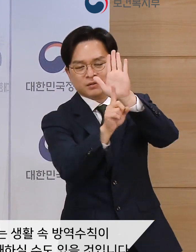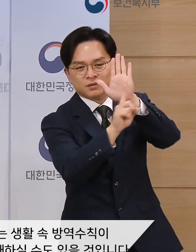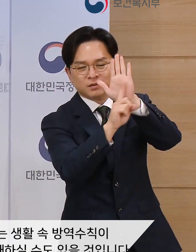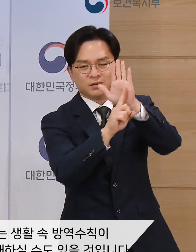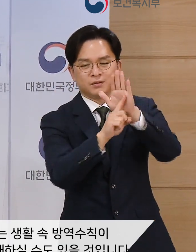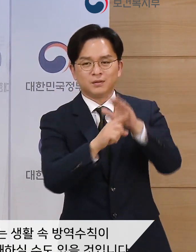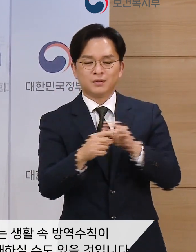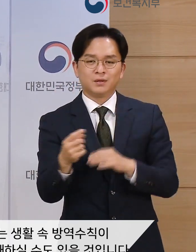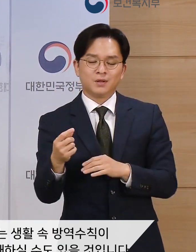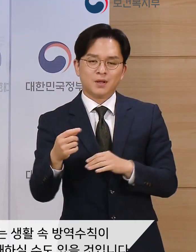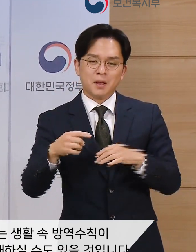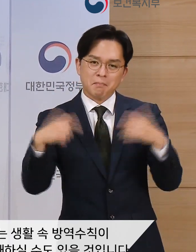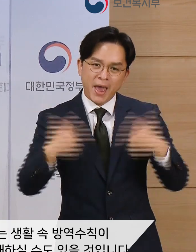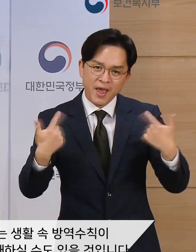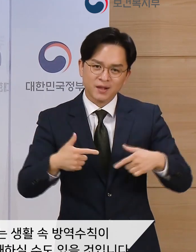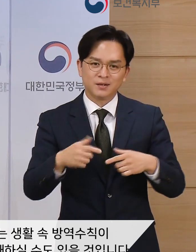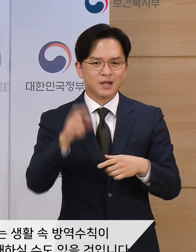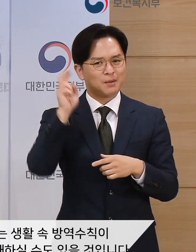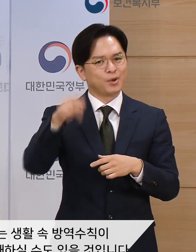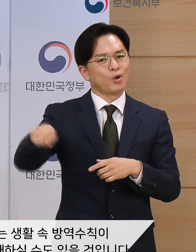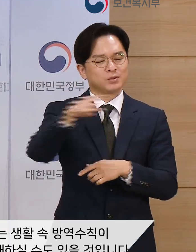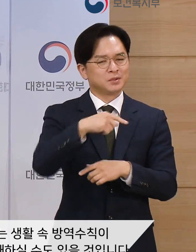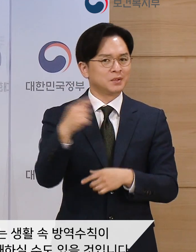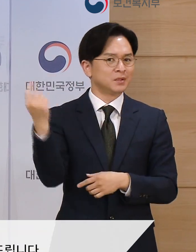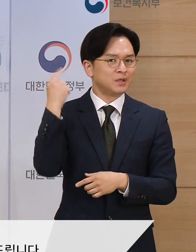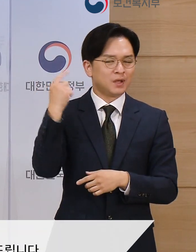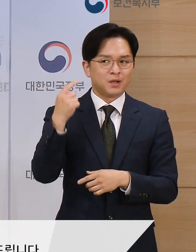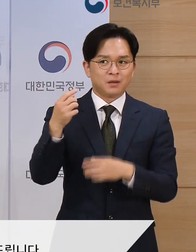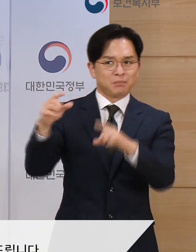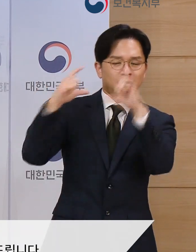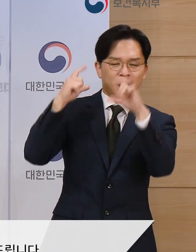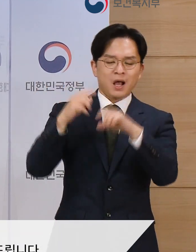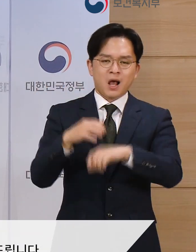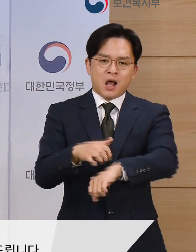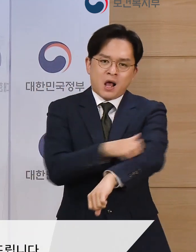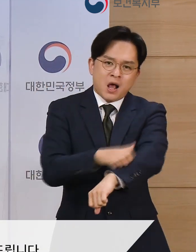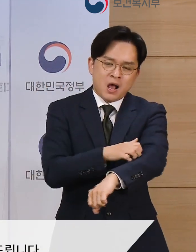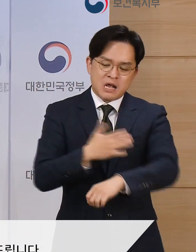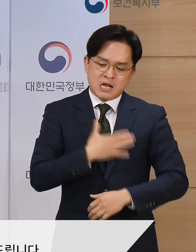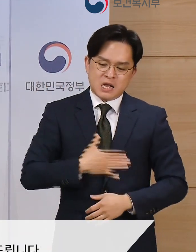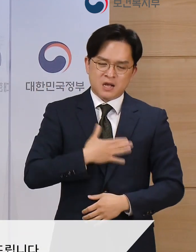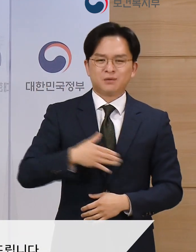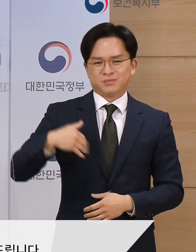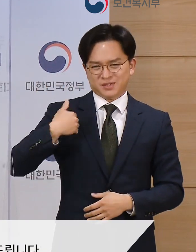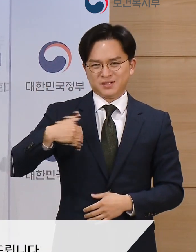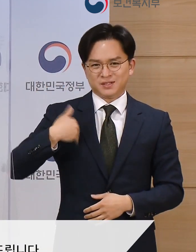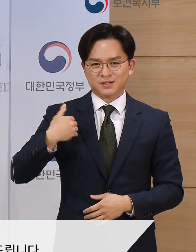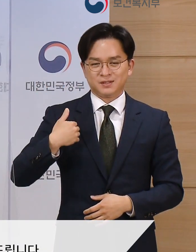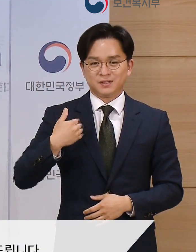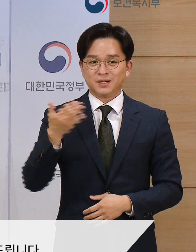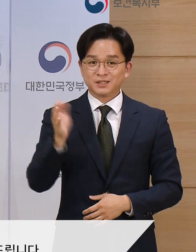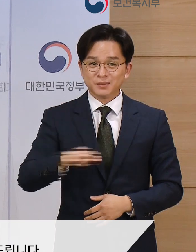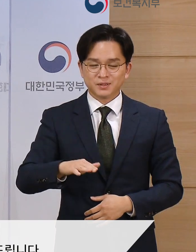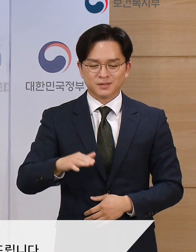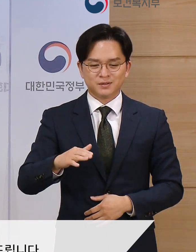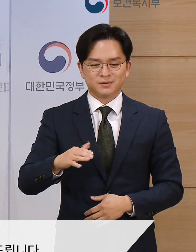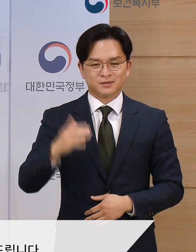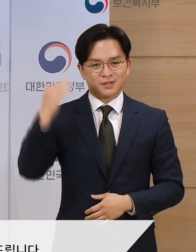주의가 불쾌하실 수도 있을 것입니다. 그러나 우리 모두의 안전과 일상의 회복을